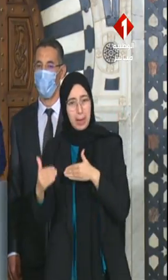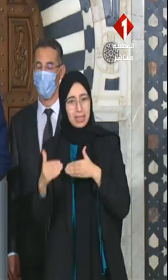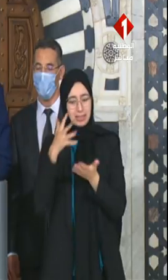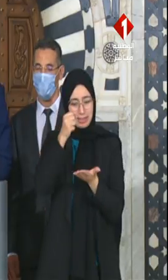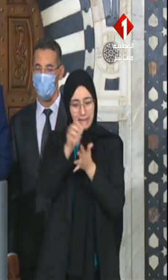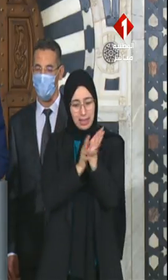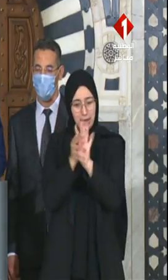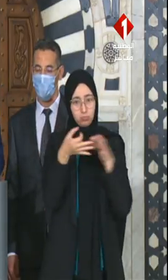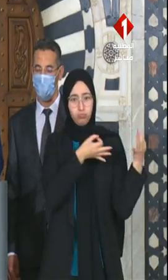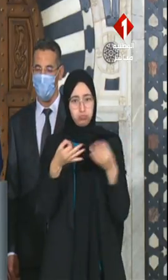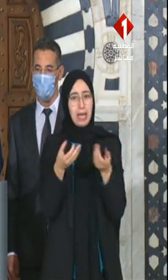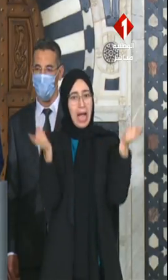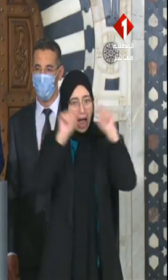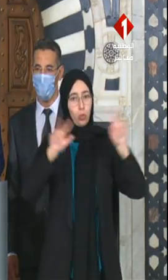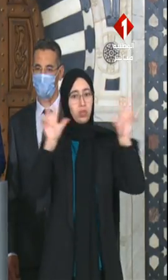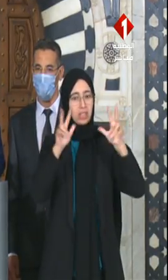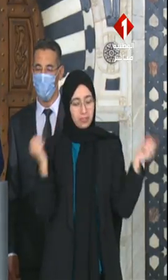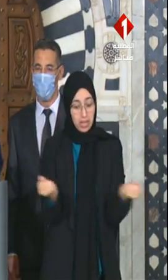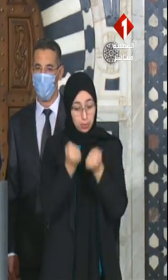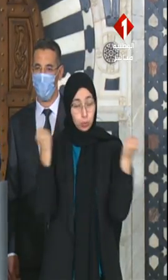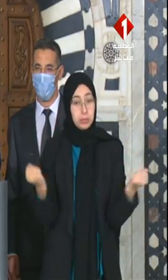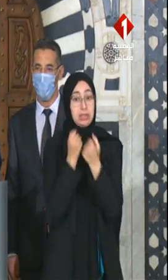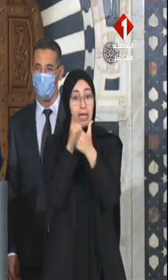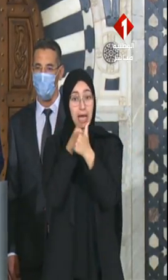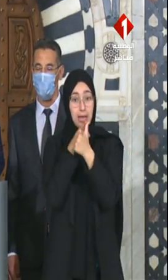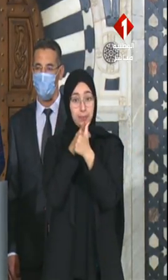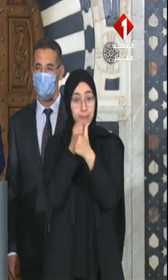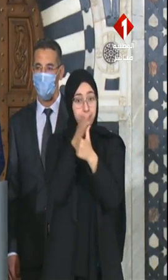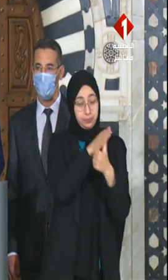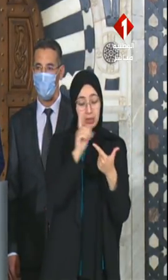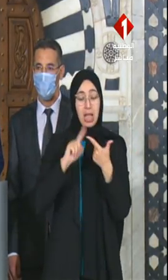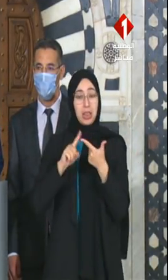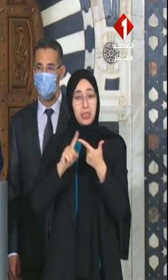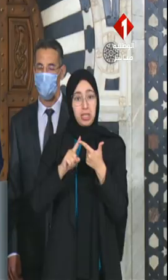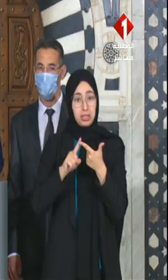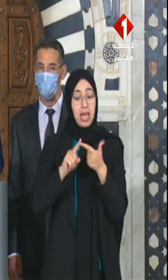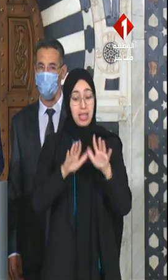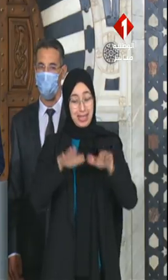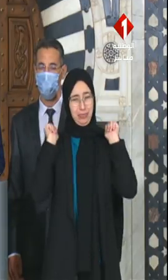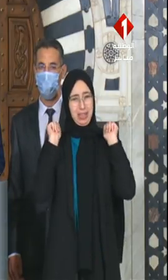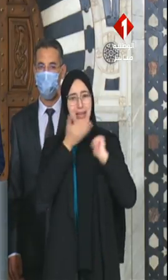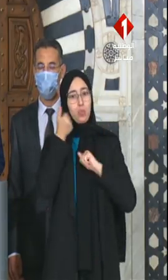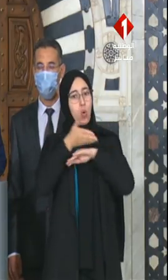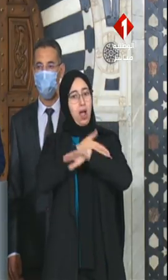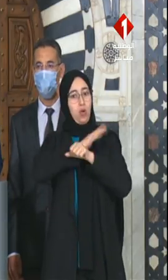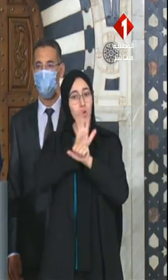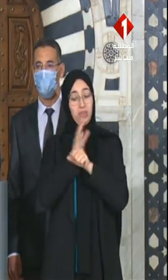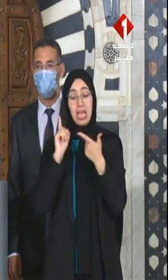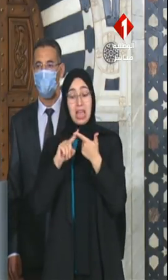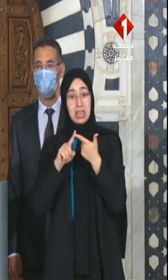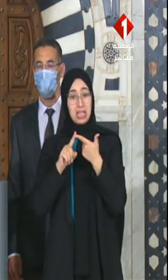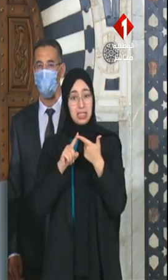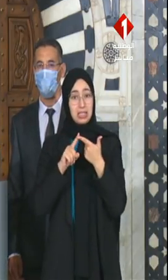في التباعد الجسدي. علاوة على الوقاية، وزارة الصحة ستعمل على